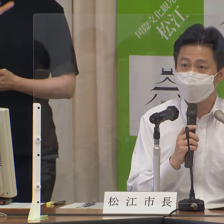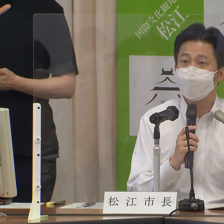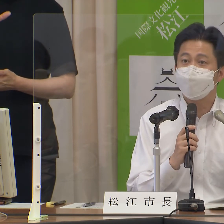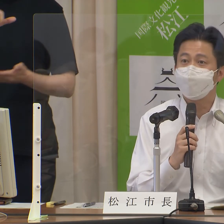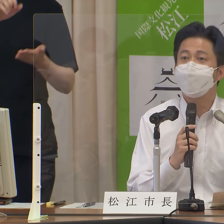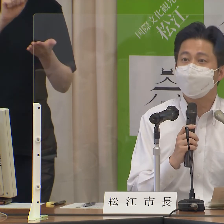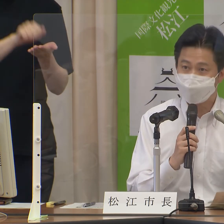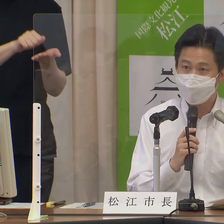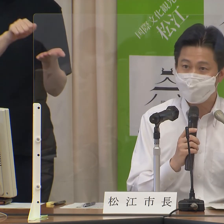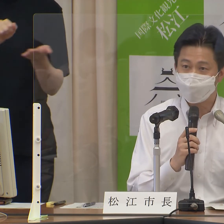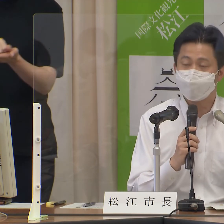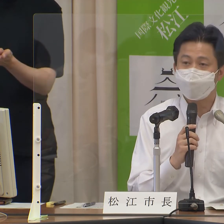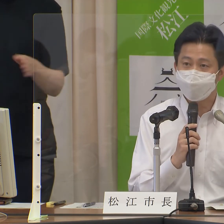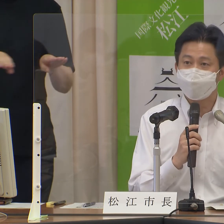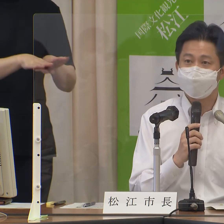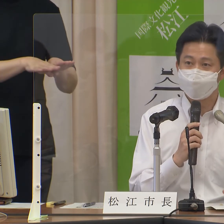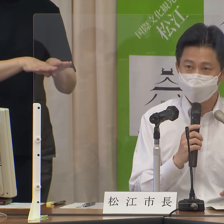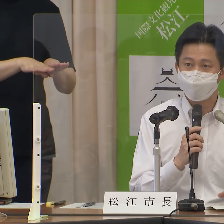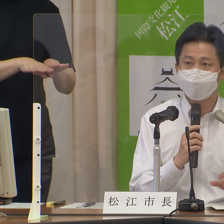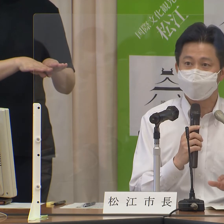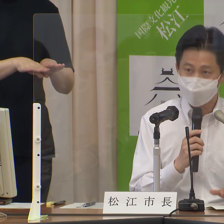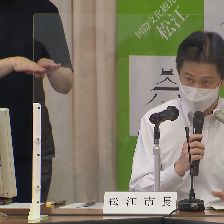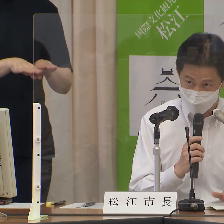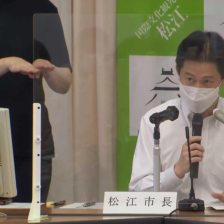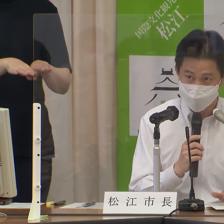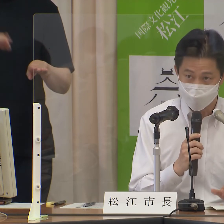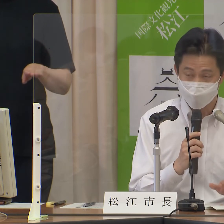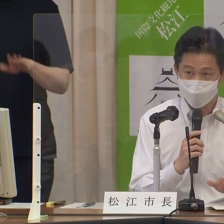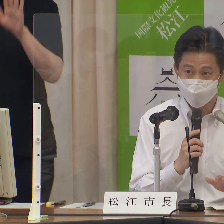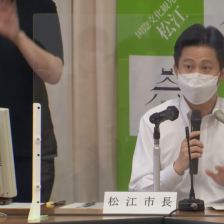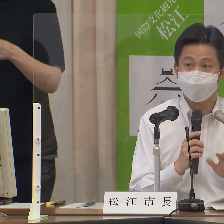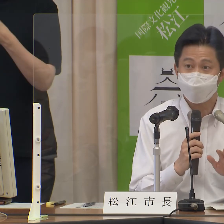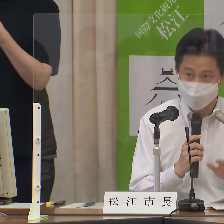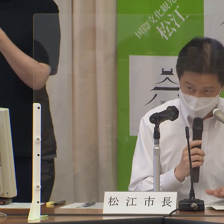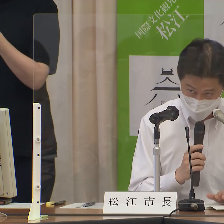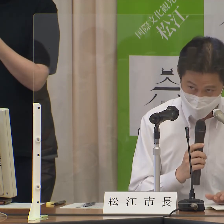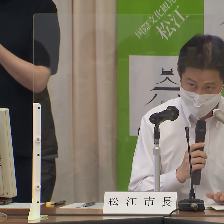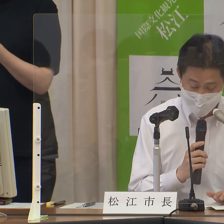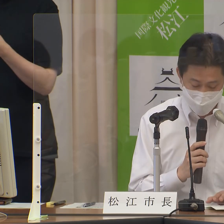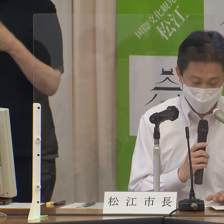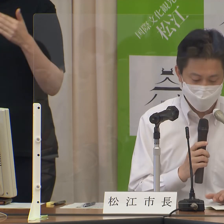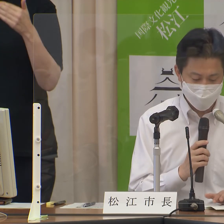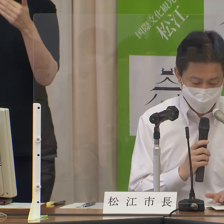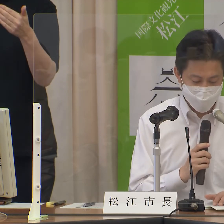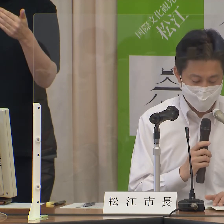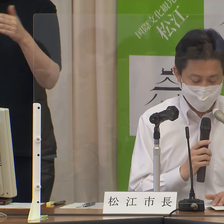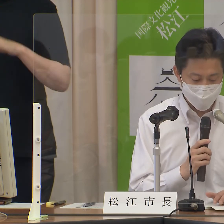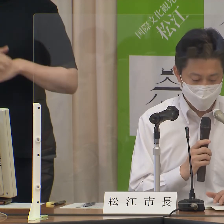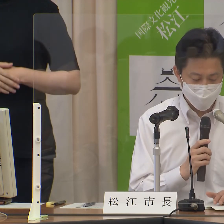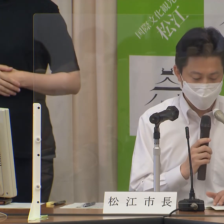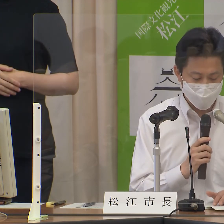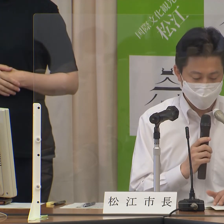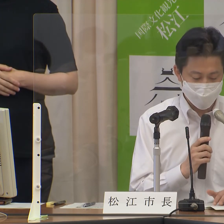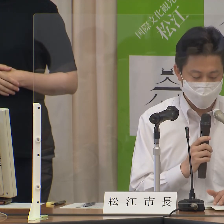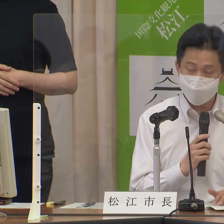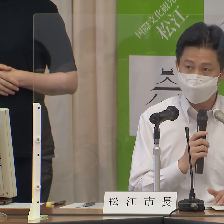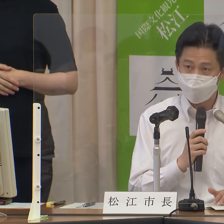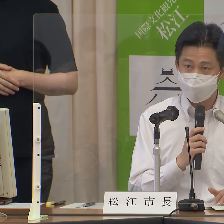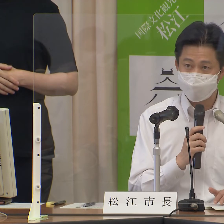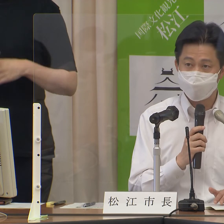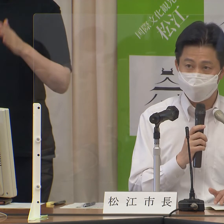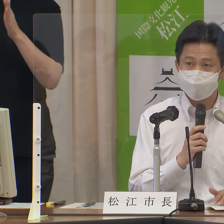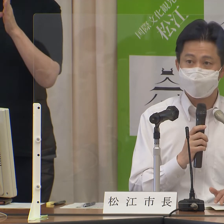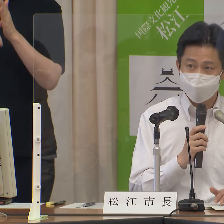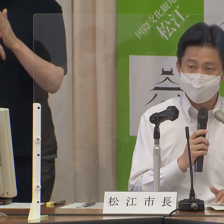時々の状況に応じて柔軟に対策を打っていっているという状況が今ございます。でその中で特に夏休